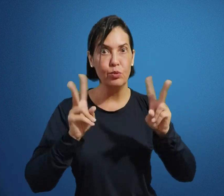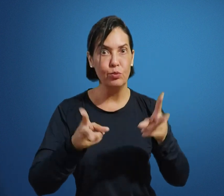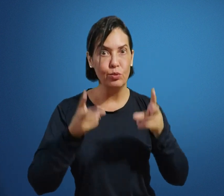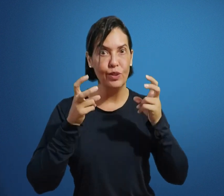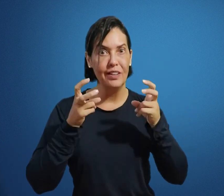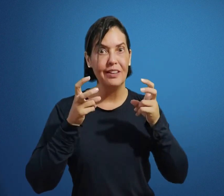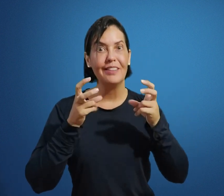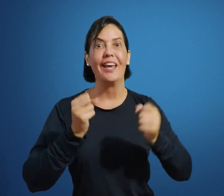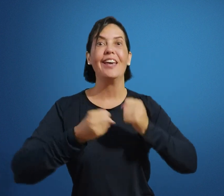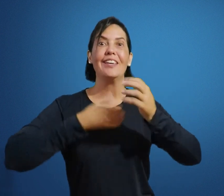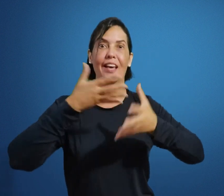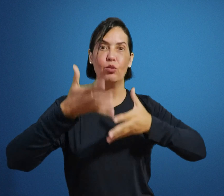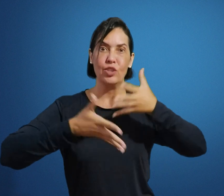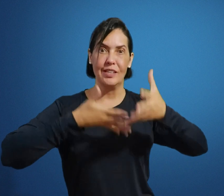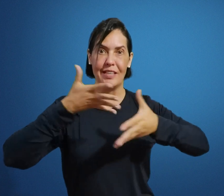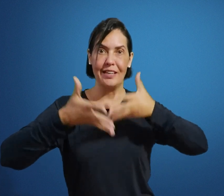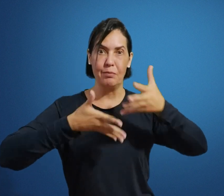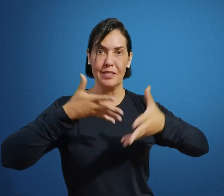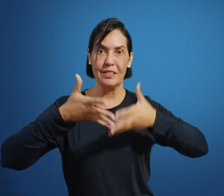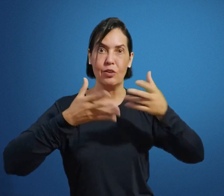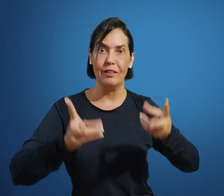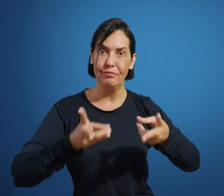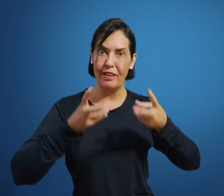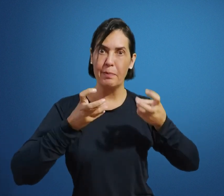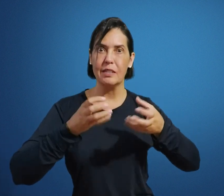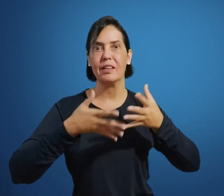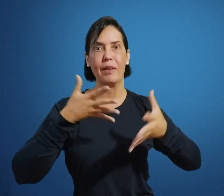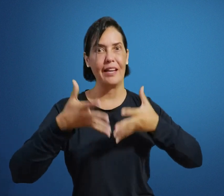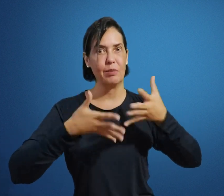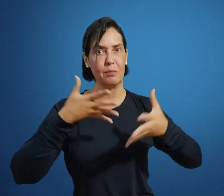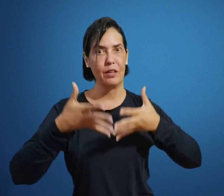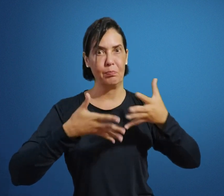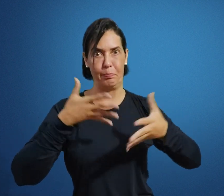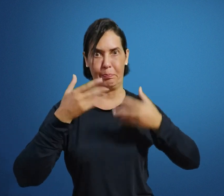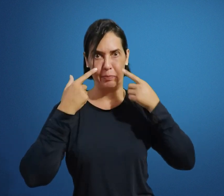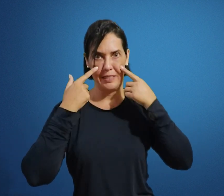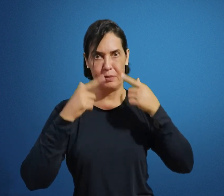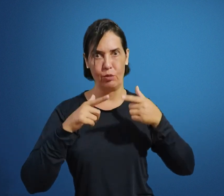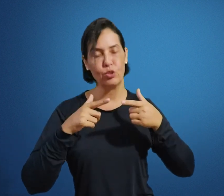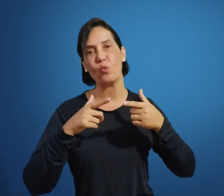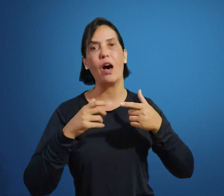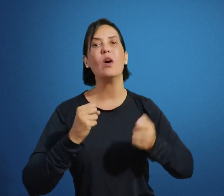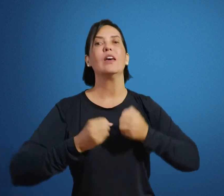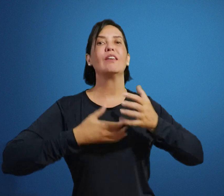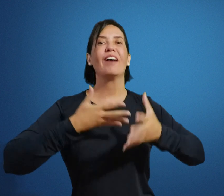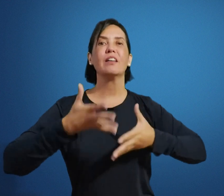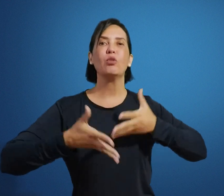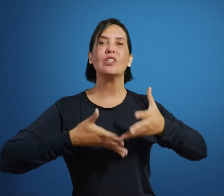mundo, né? E ela utiliza a Libras, então ela vai perceber também a Libras pela percepção visual e vai também utilizar o